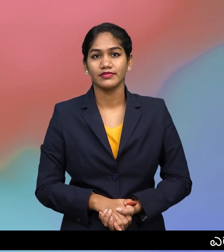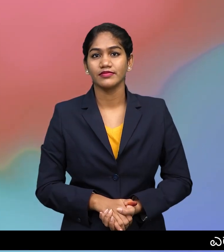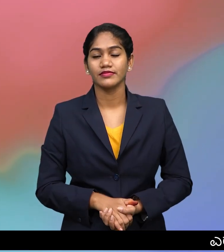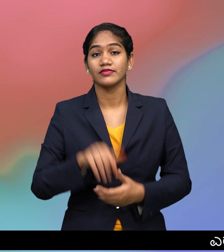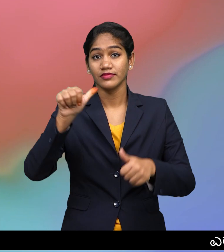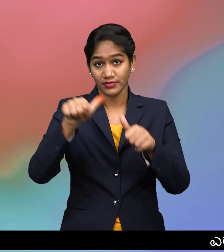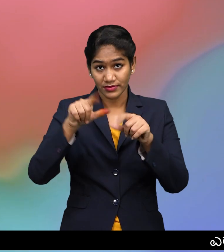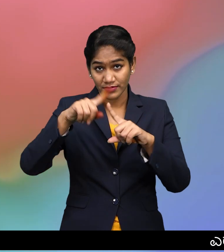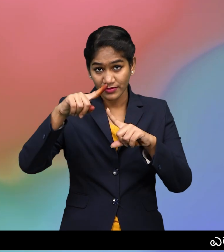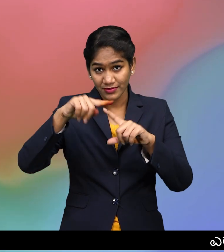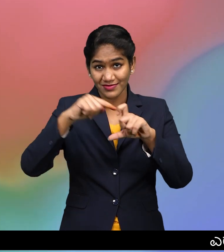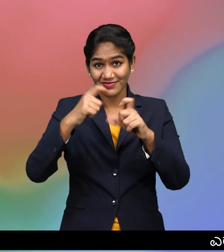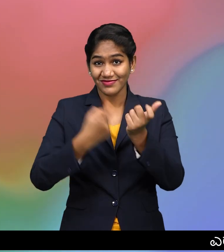ಎರಡನೆಯದು